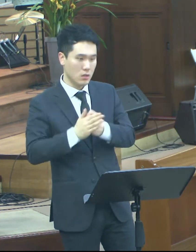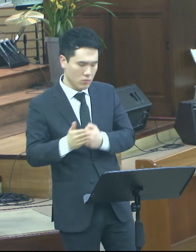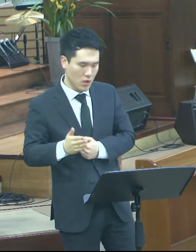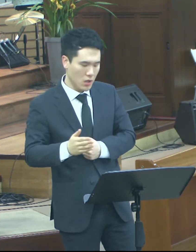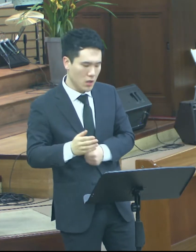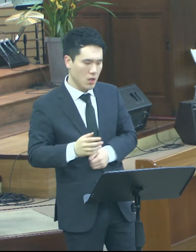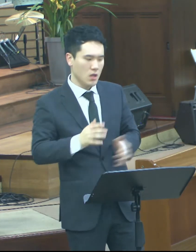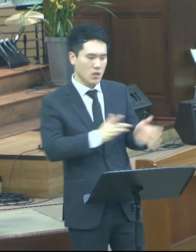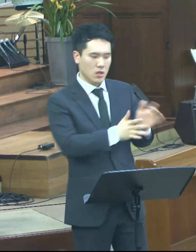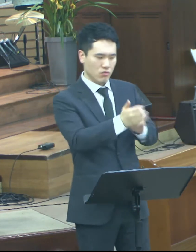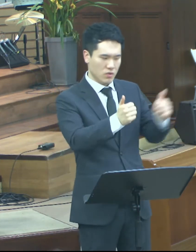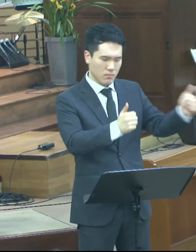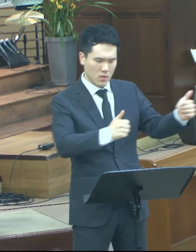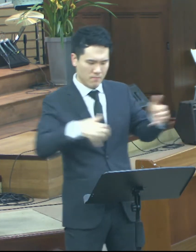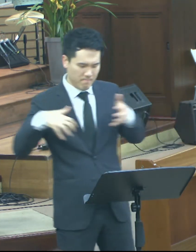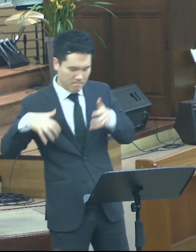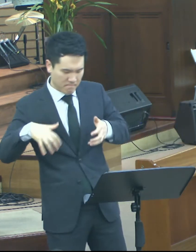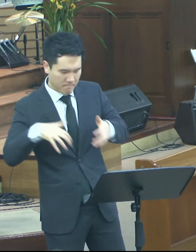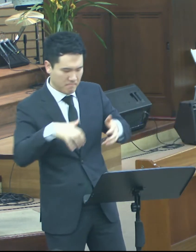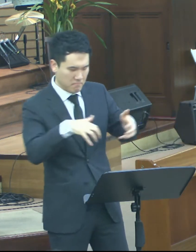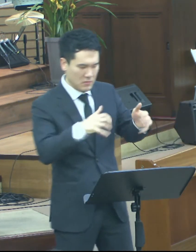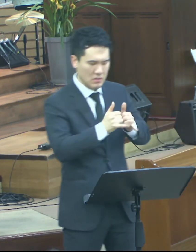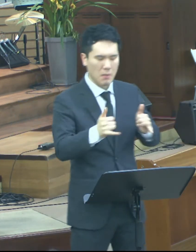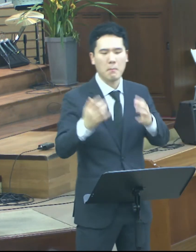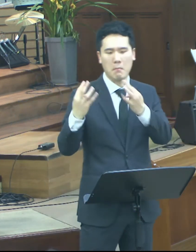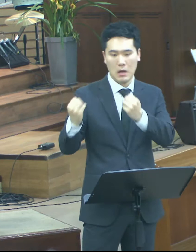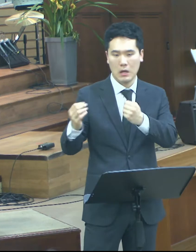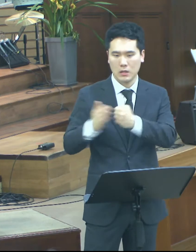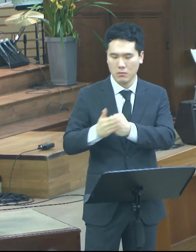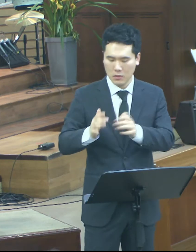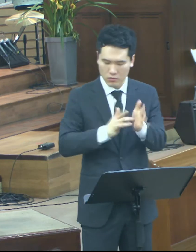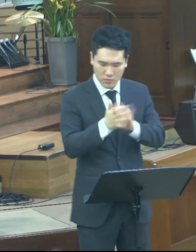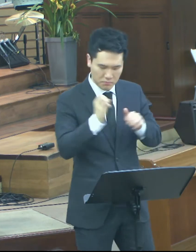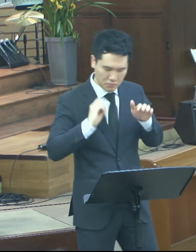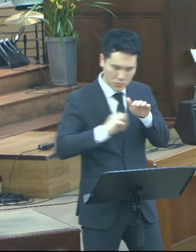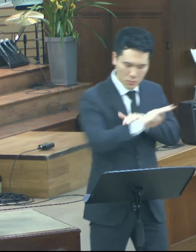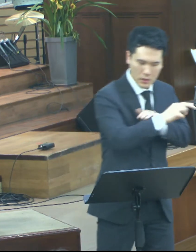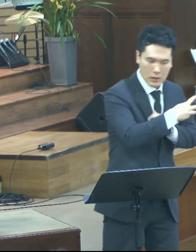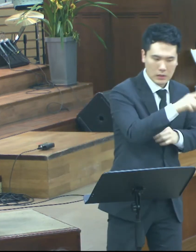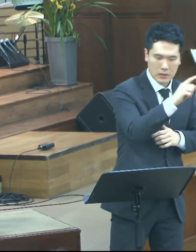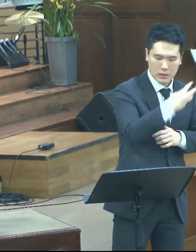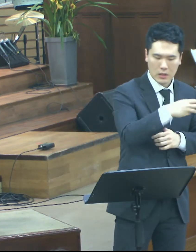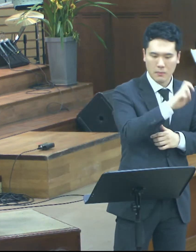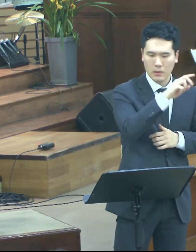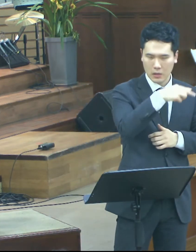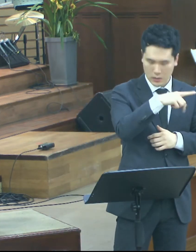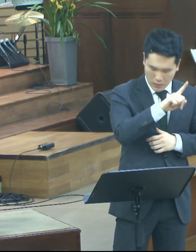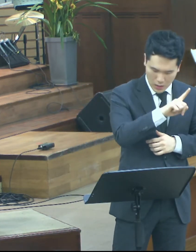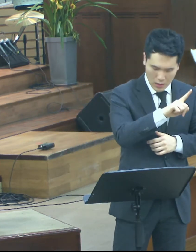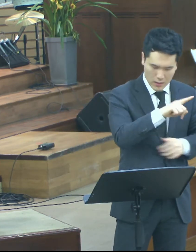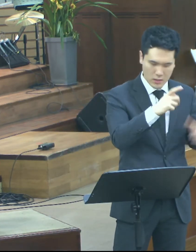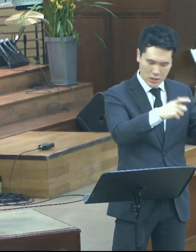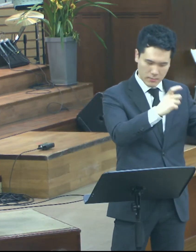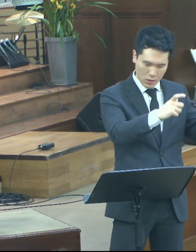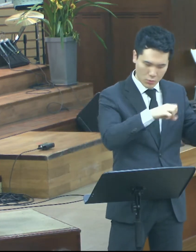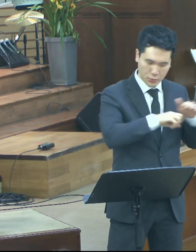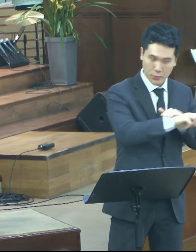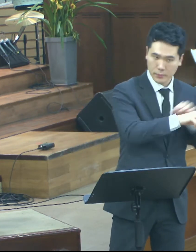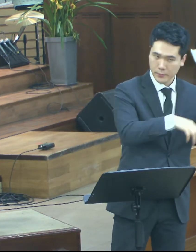올라가게 되셨습니다. 바리새인들을 거기서 만났는데 바리새인들이 예수님께 하늘로부터 내려오는 표적을 보여달라